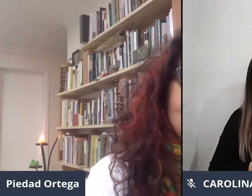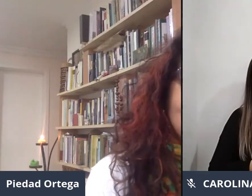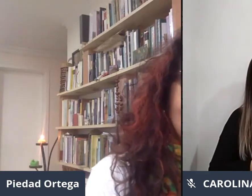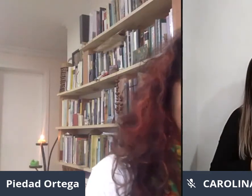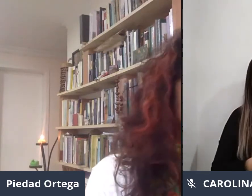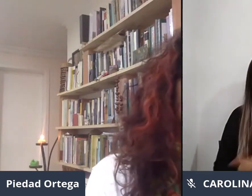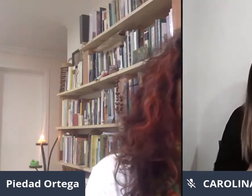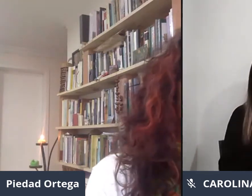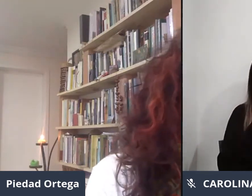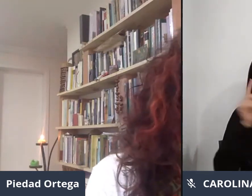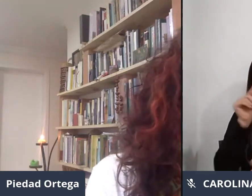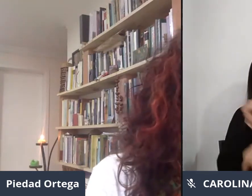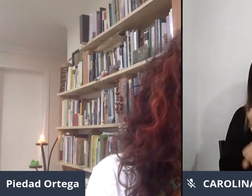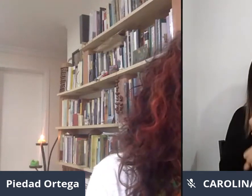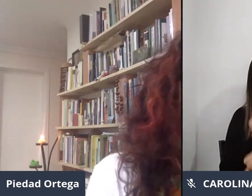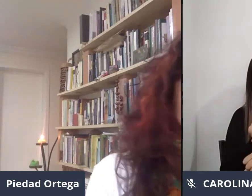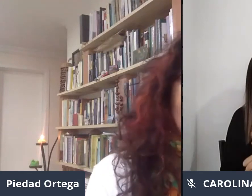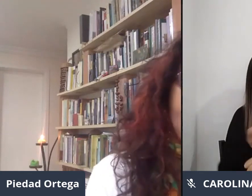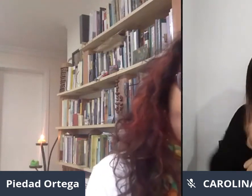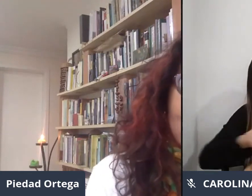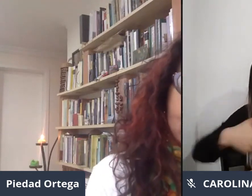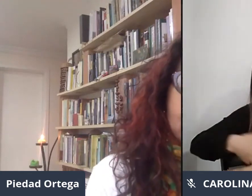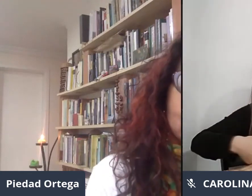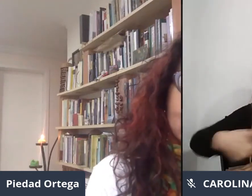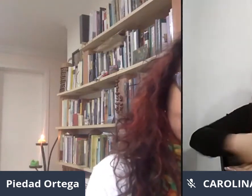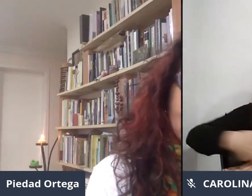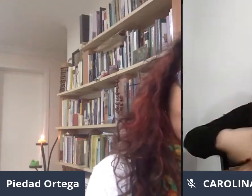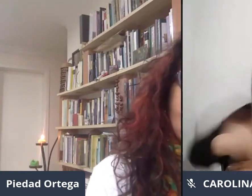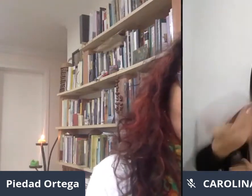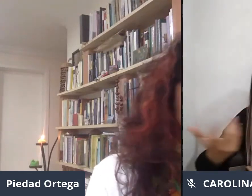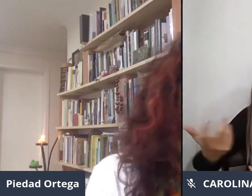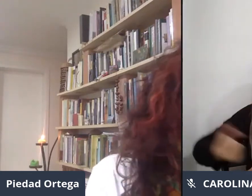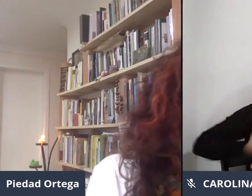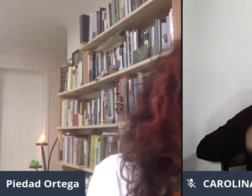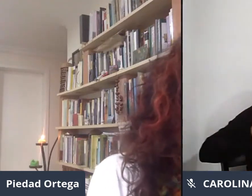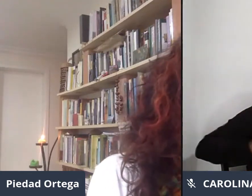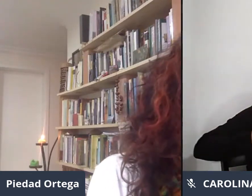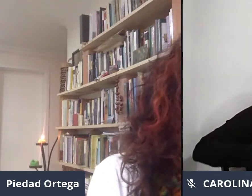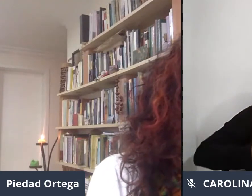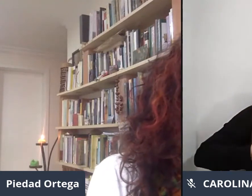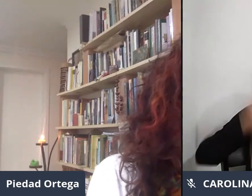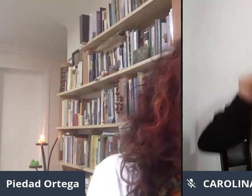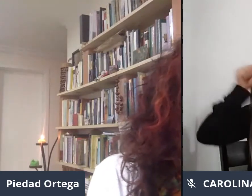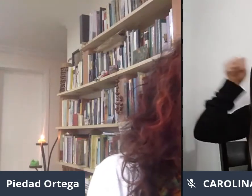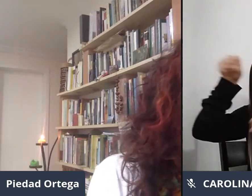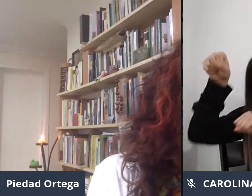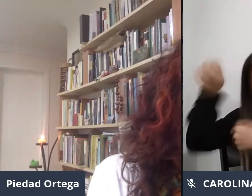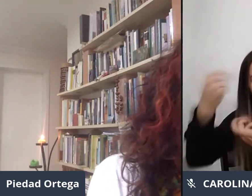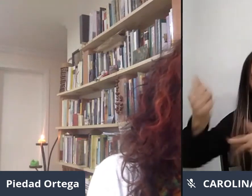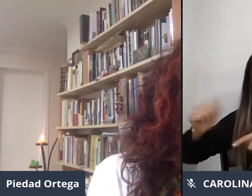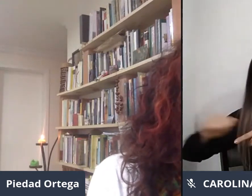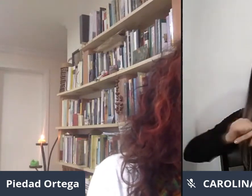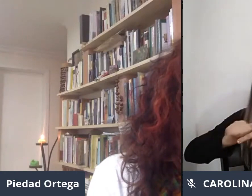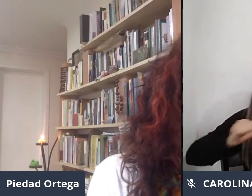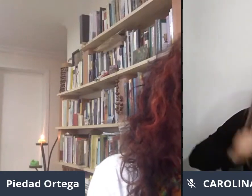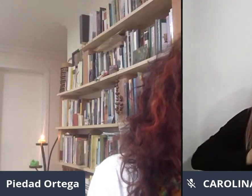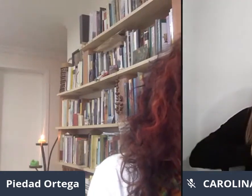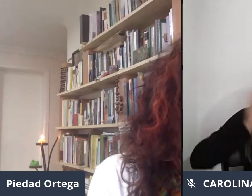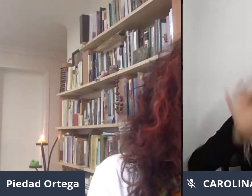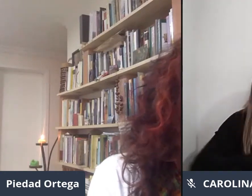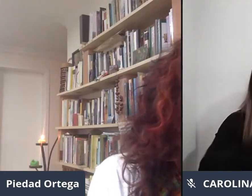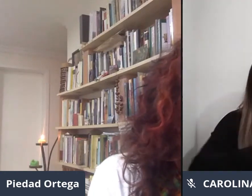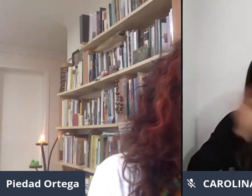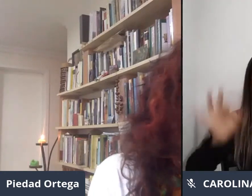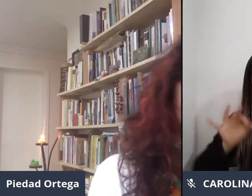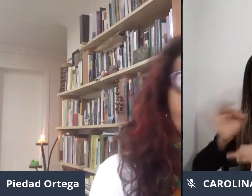nos exige y nos demanda trabajar y potenciar prácticas cuidadosas y cuidadoras de